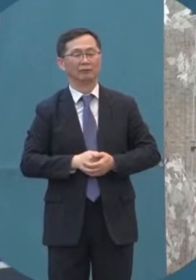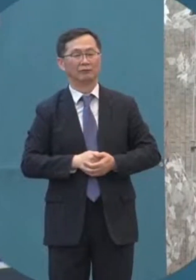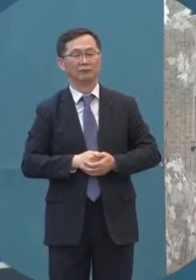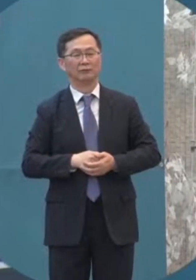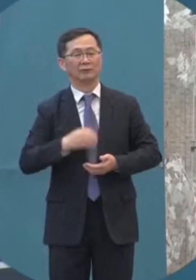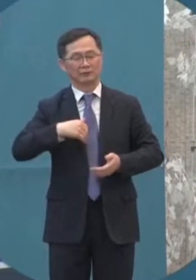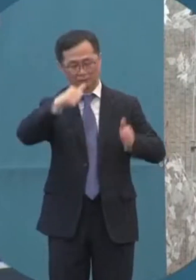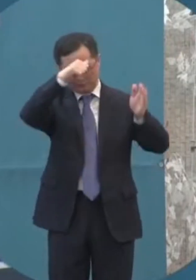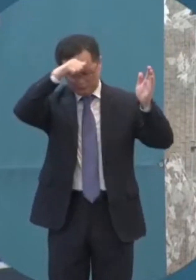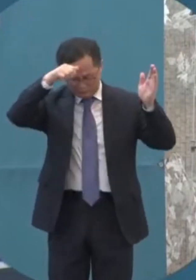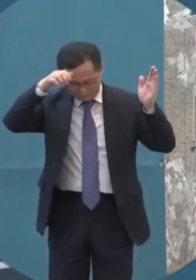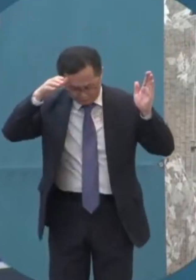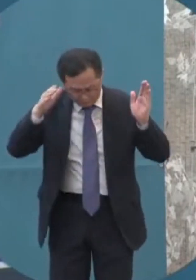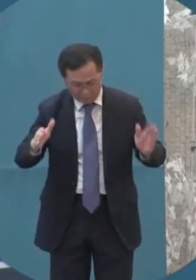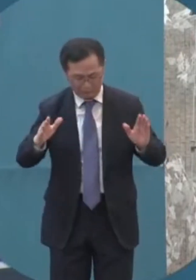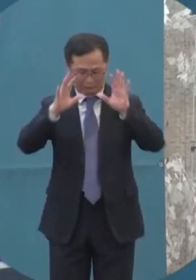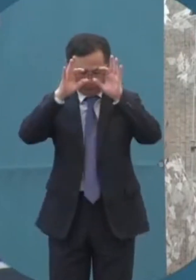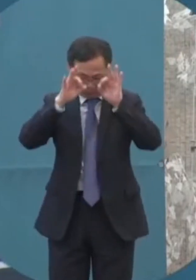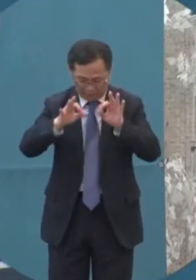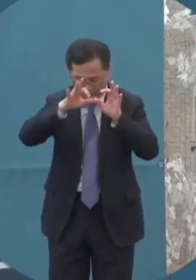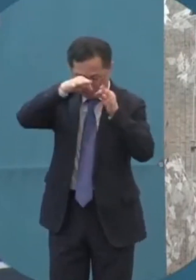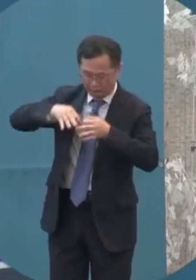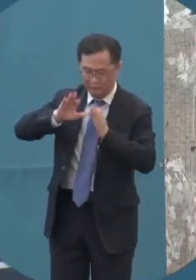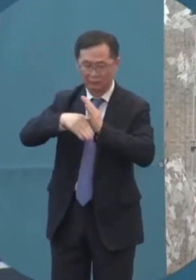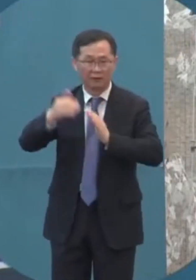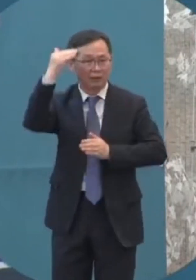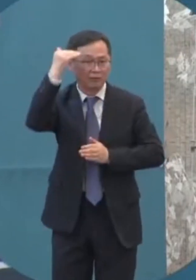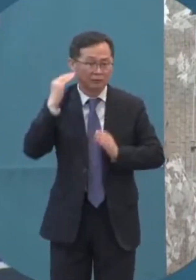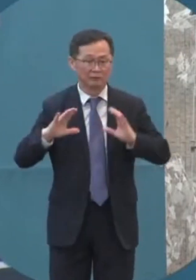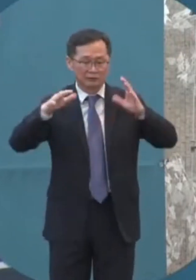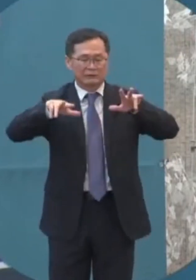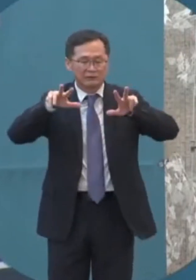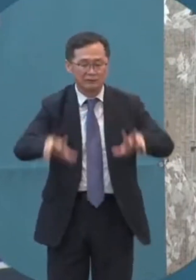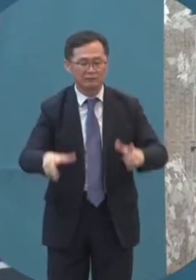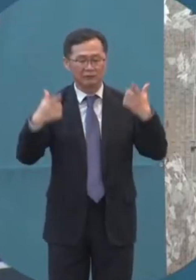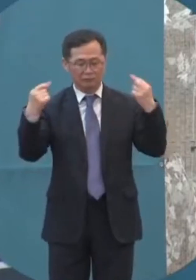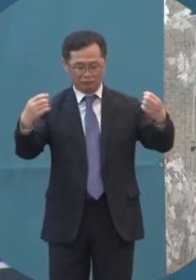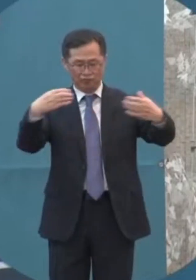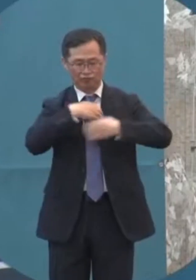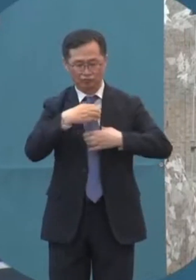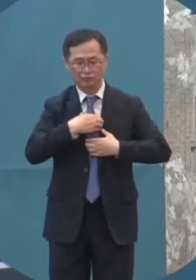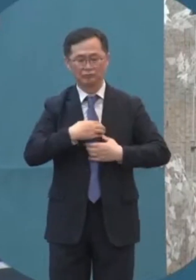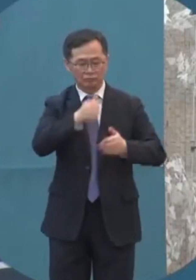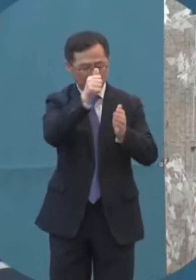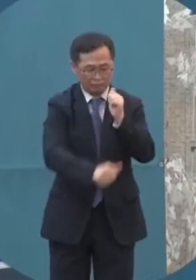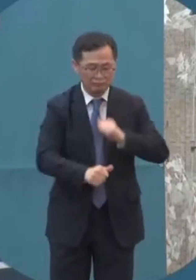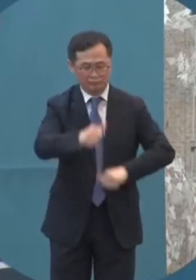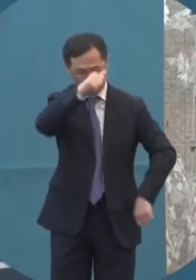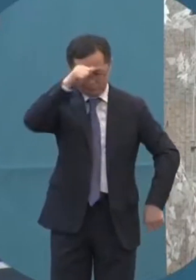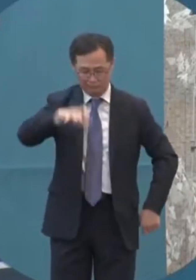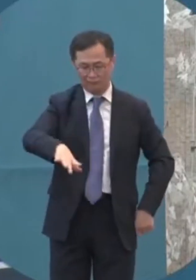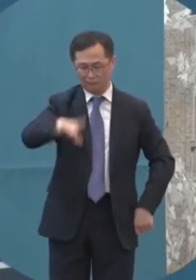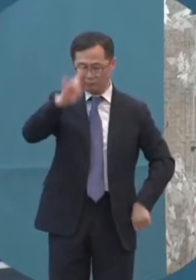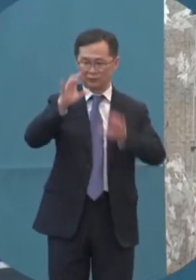제 인생을 통틀어 놓고 봐도 대한민국이 지금같이 위기에 빠진 것은 처음 봤습니다.